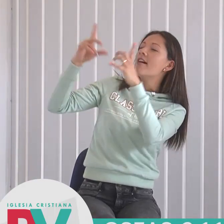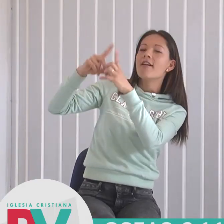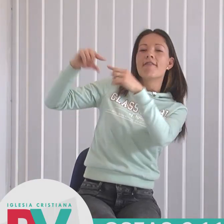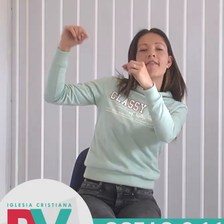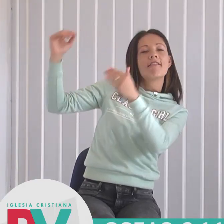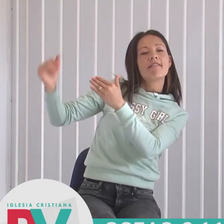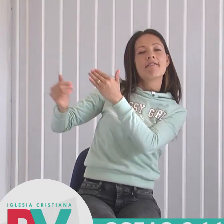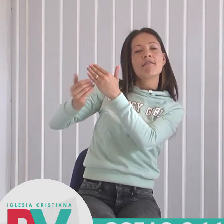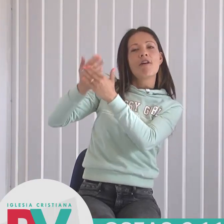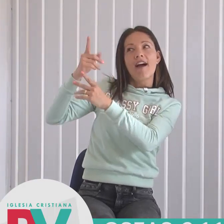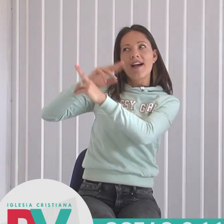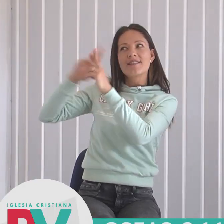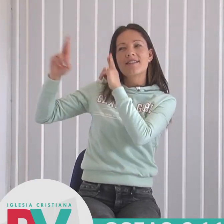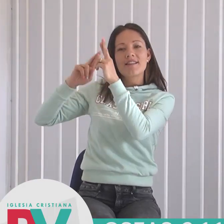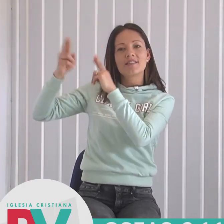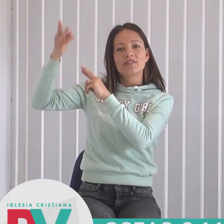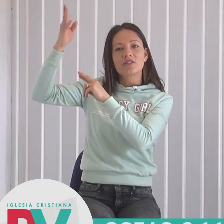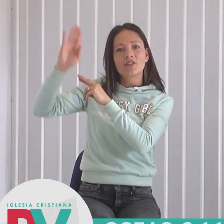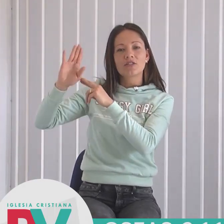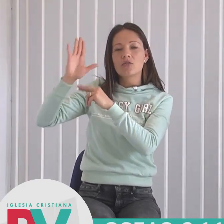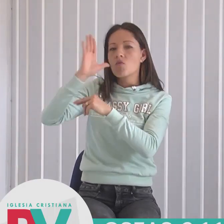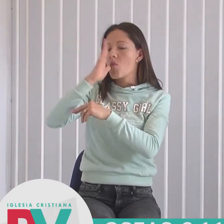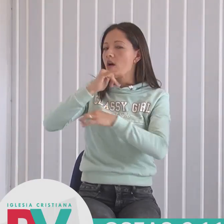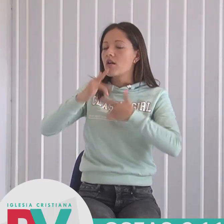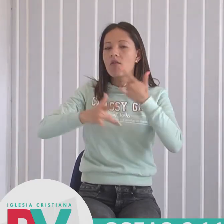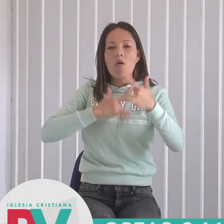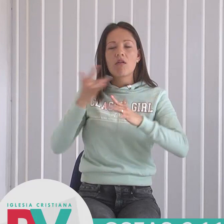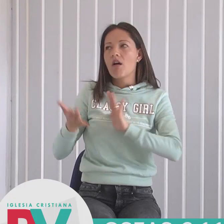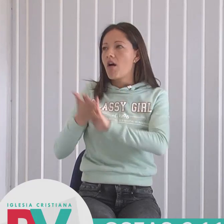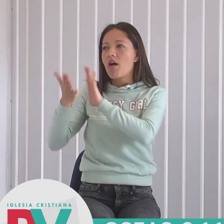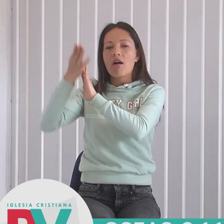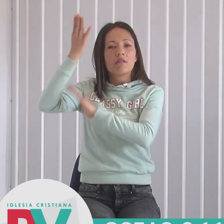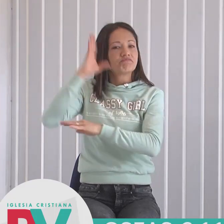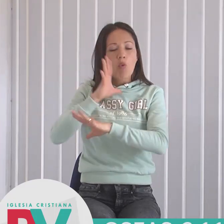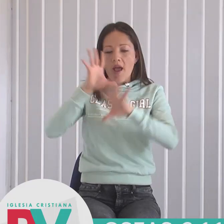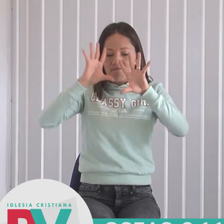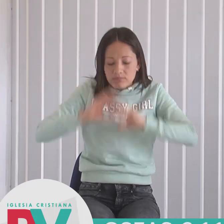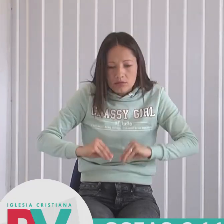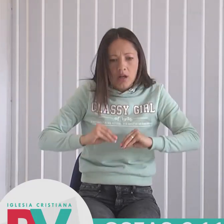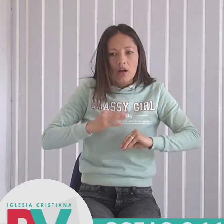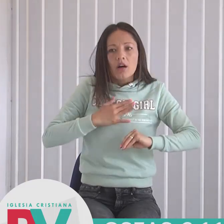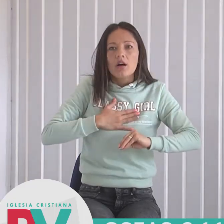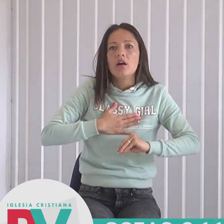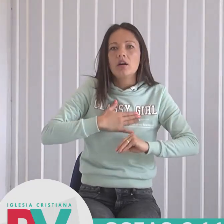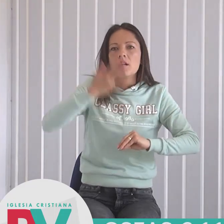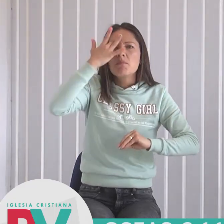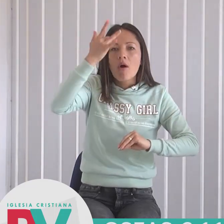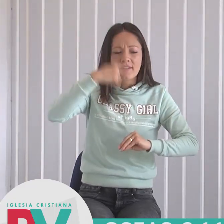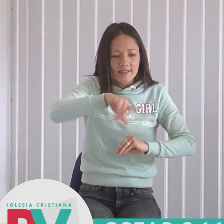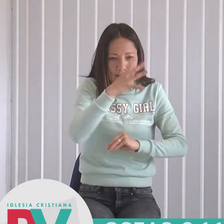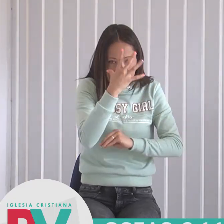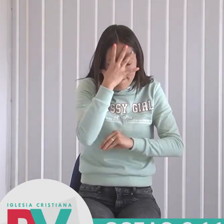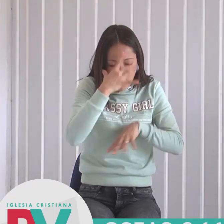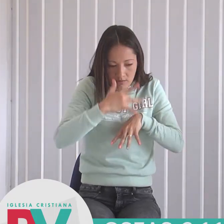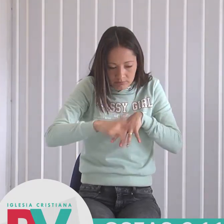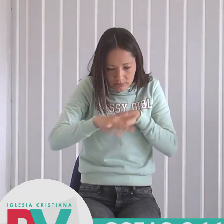nuevas. Es decir, ni siquiera tendrán gozo de alabarme a mí. ¿Por qué? Porque están